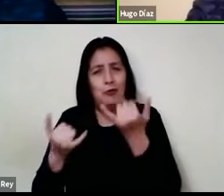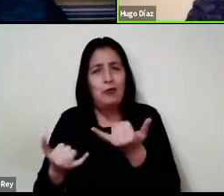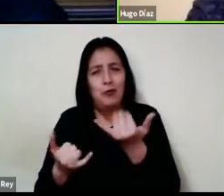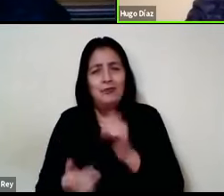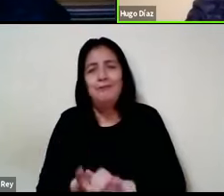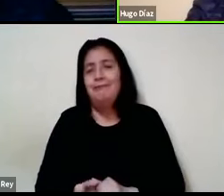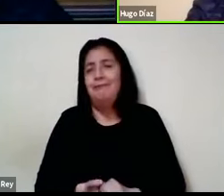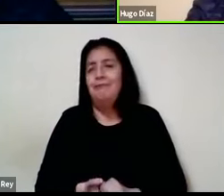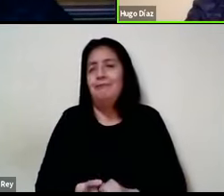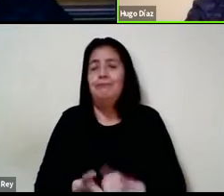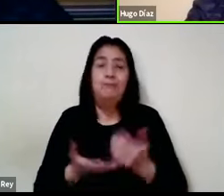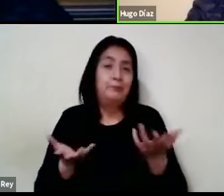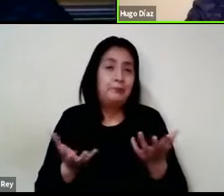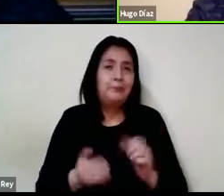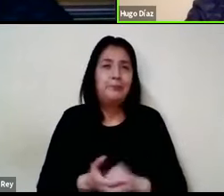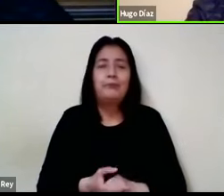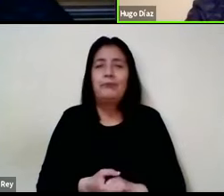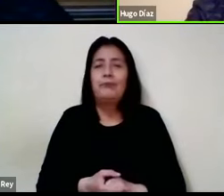¿no?